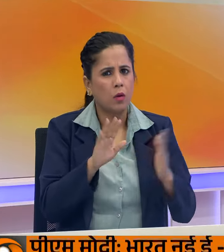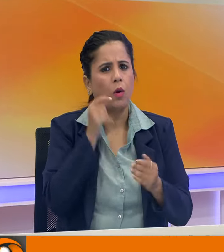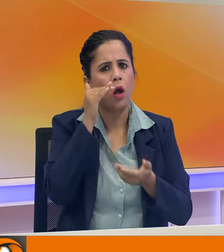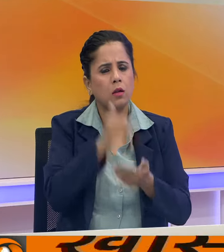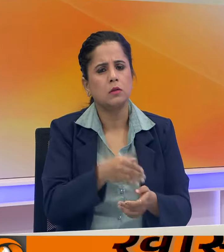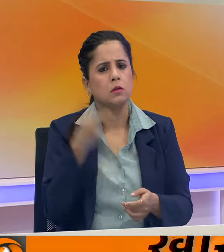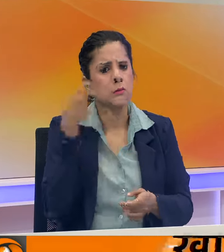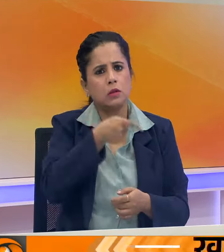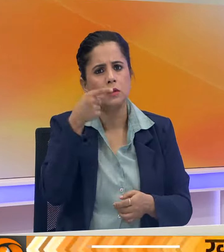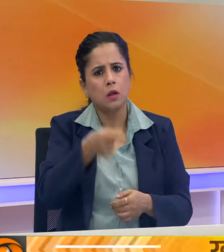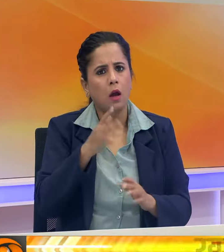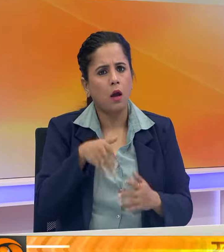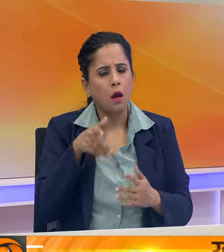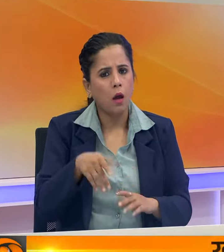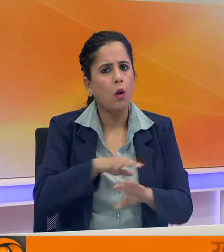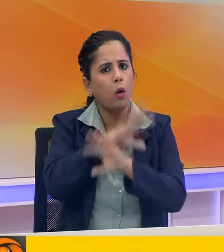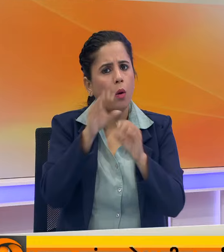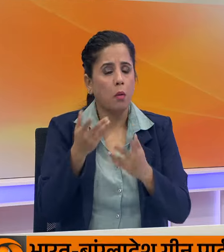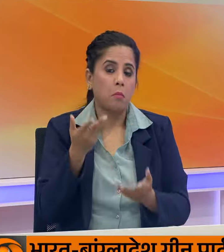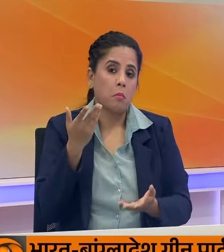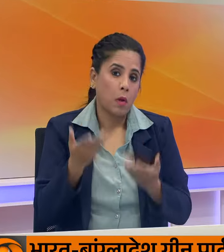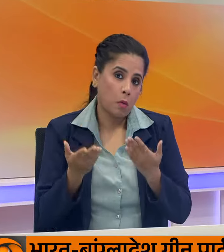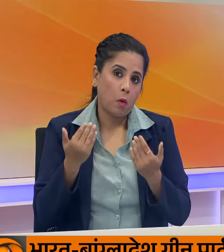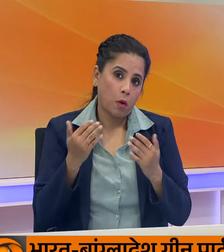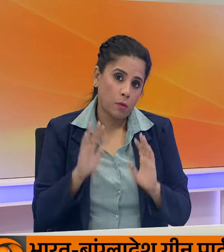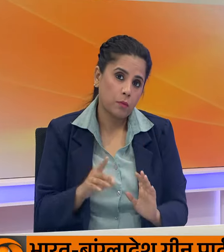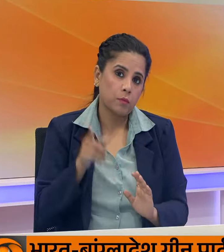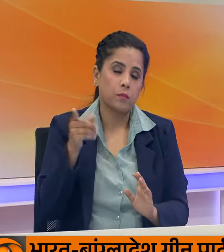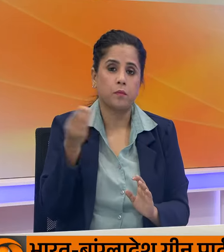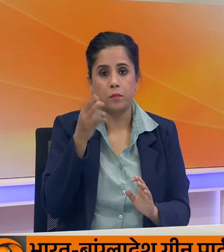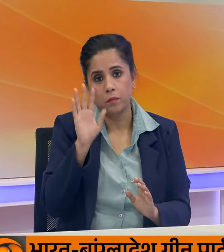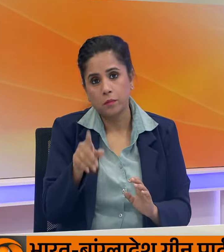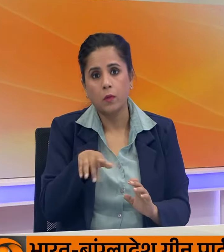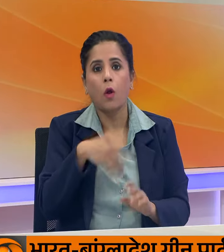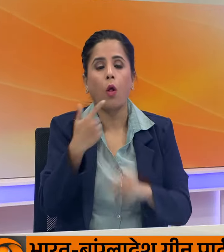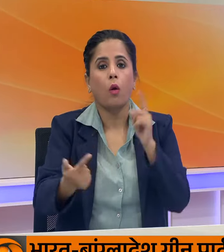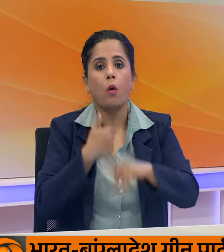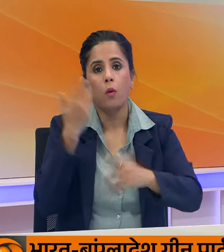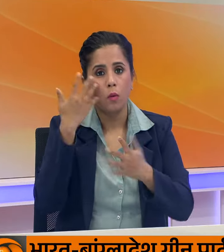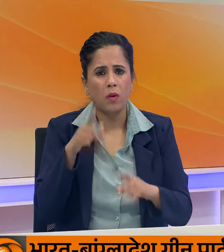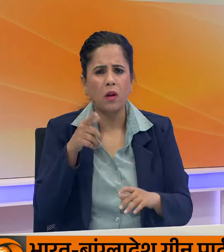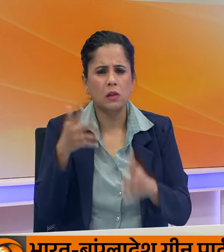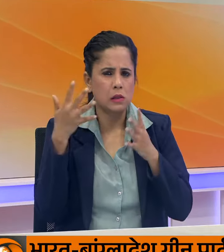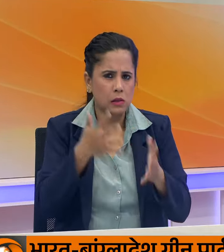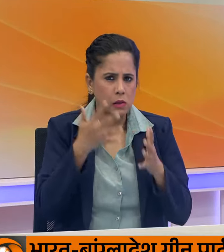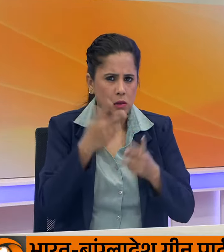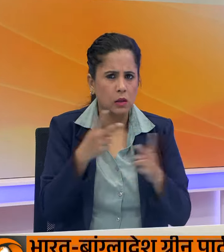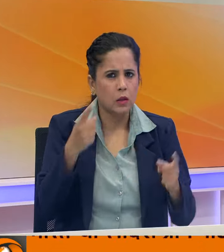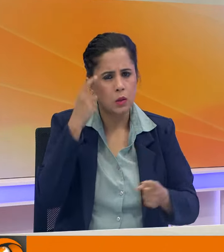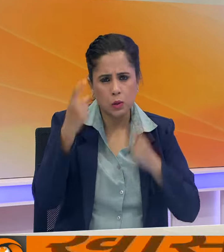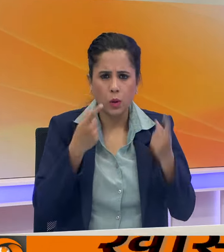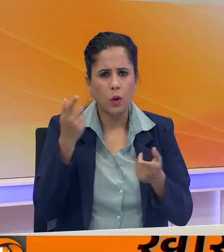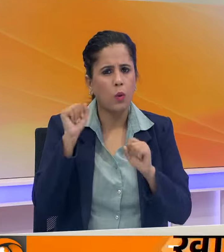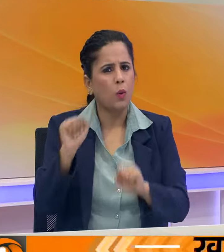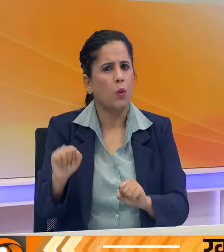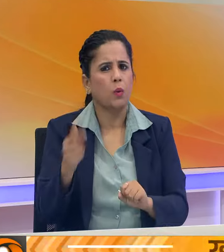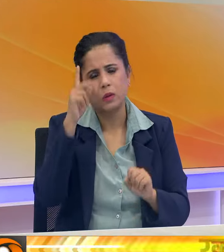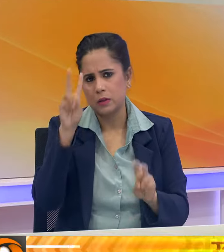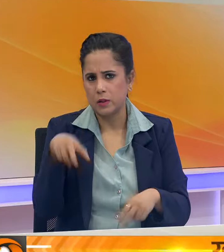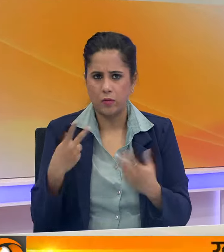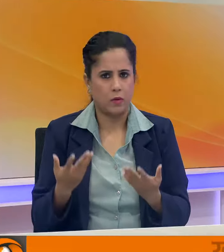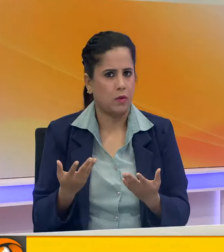को फसाने जेल भज दि हो सकता है कि कुछ दिनों में हम लोग को भी जेल जा हराश करने की सोच उनकी बनी